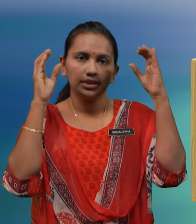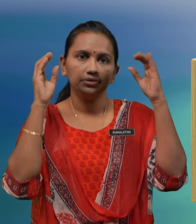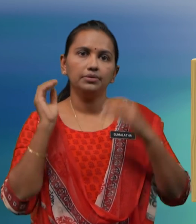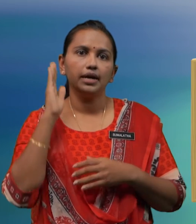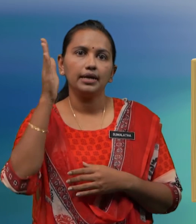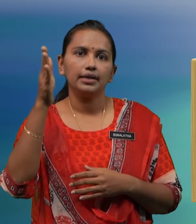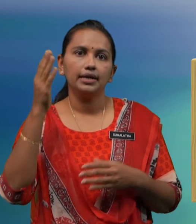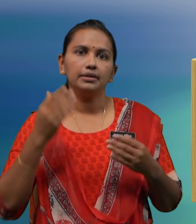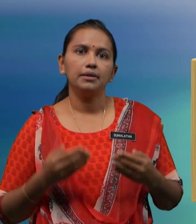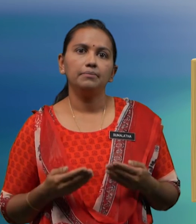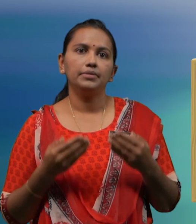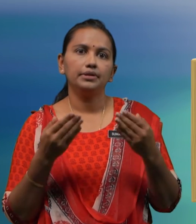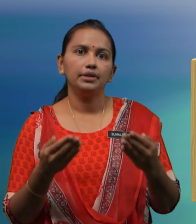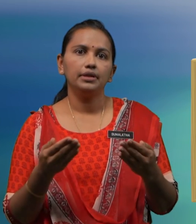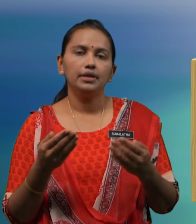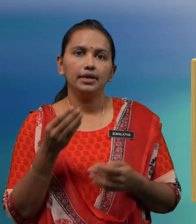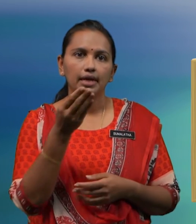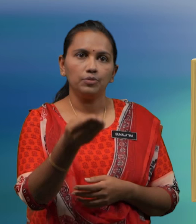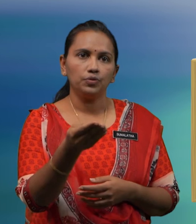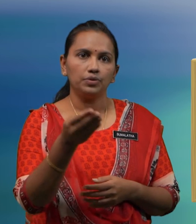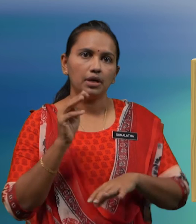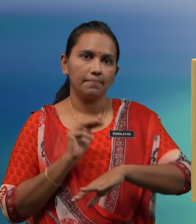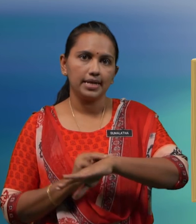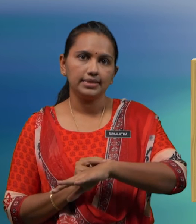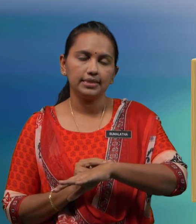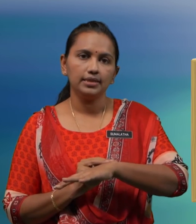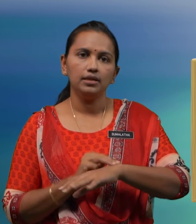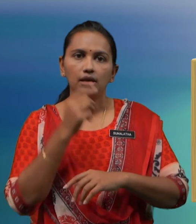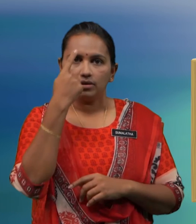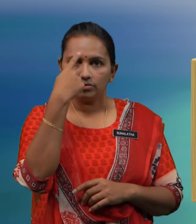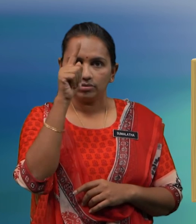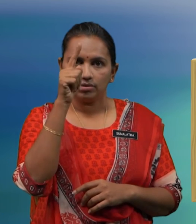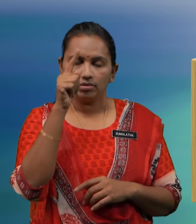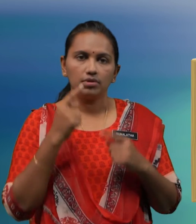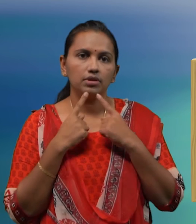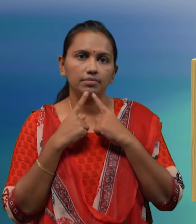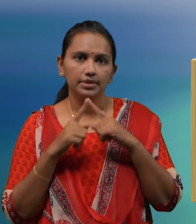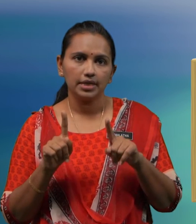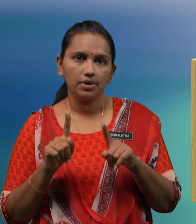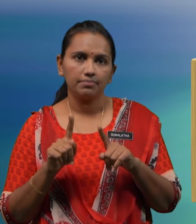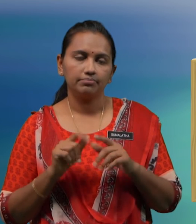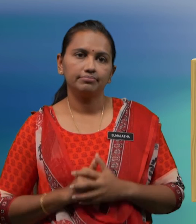cikgu akan beri kamu masa untuk menjawab.